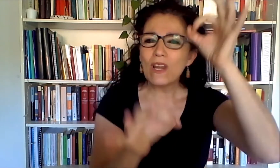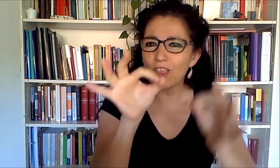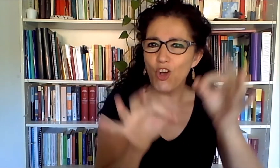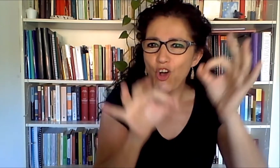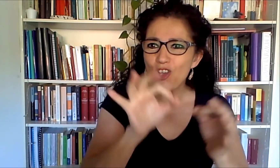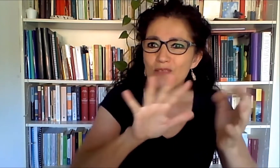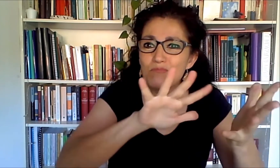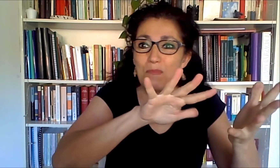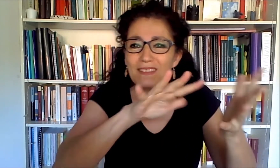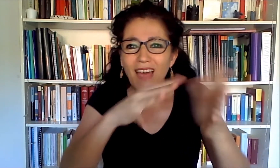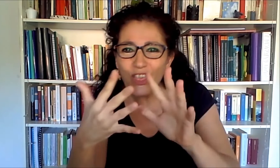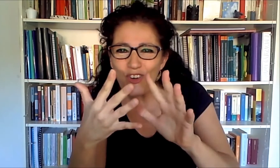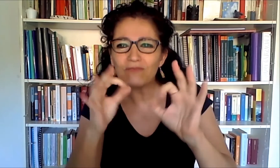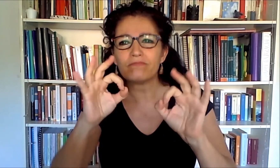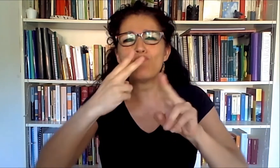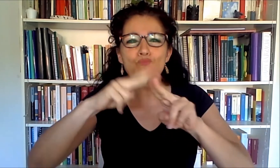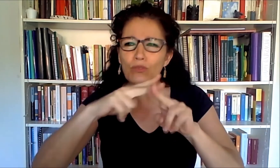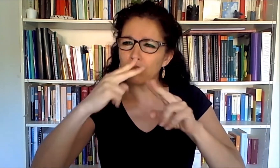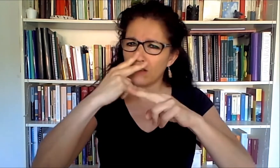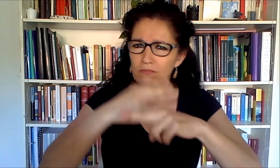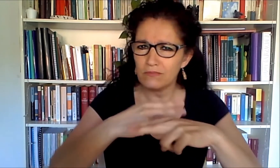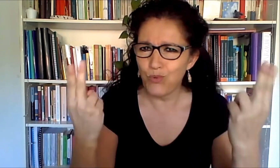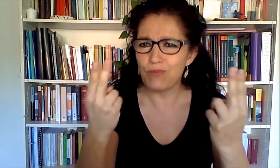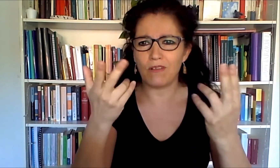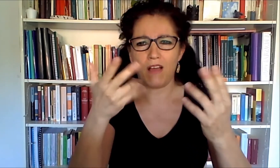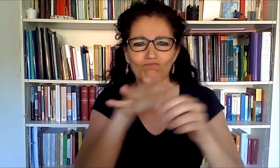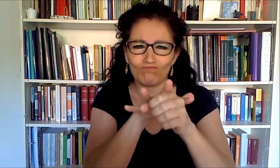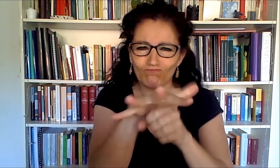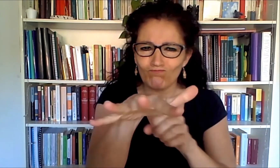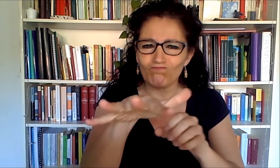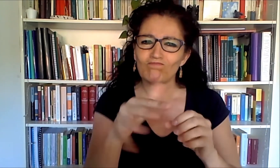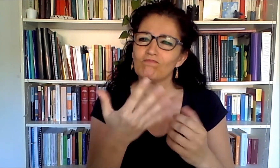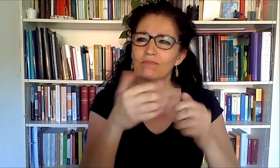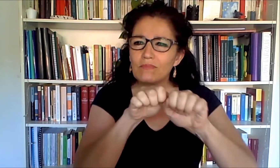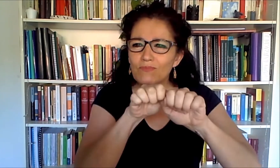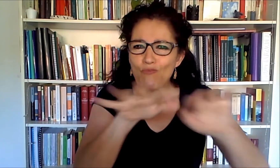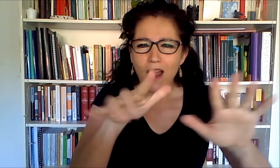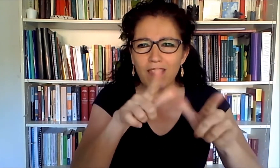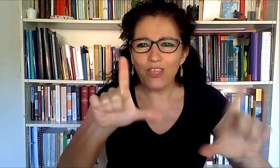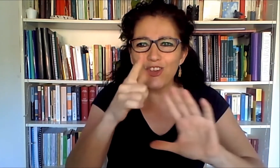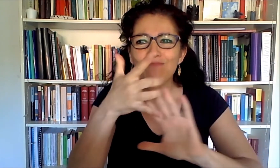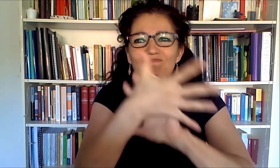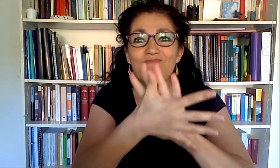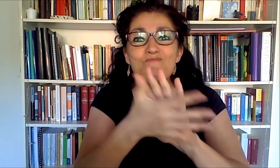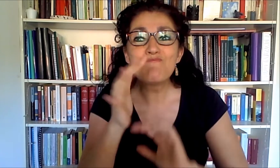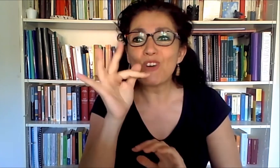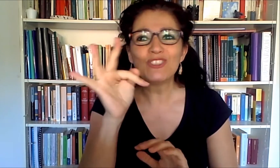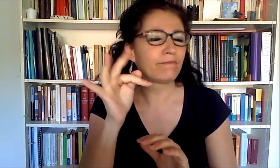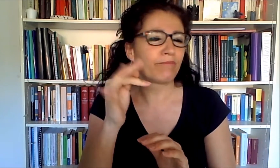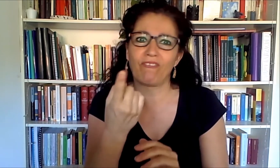que impacten positivamente en los procesos de normalización lingüística de la lengua de signos española dista mucho de ser una realidad